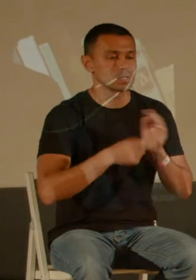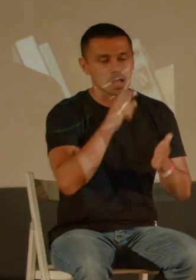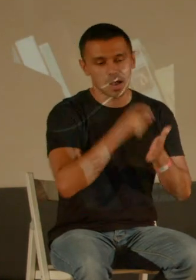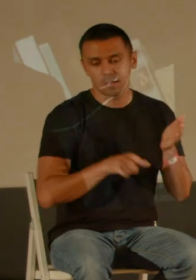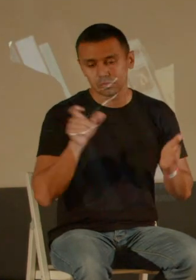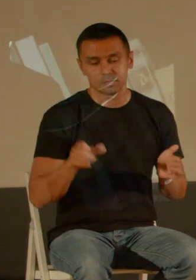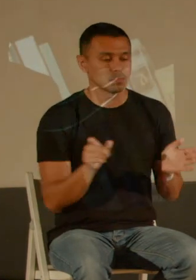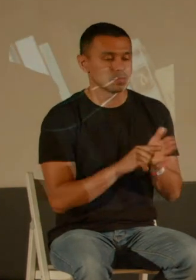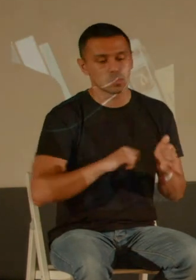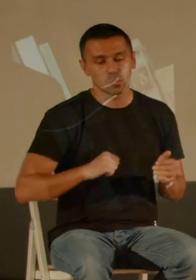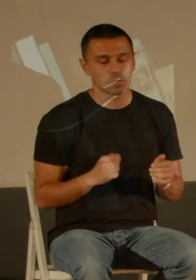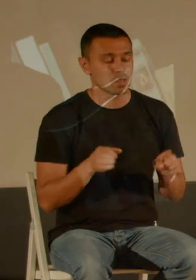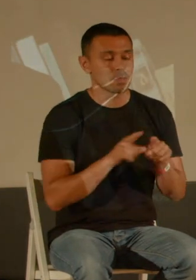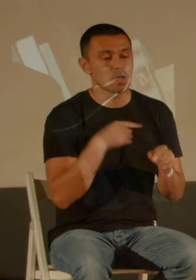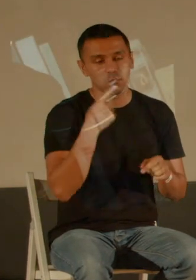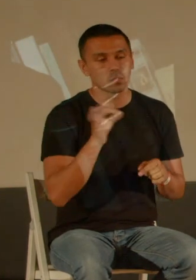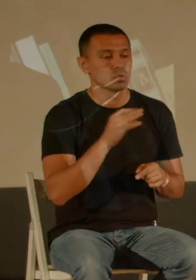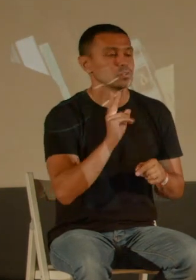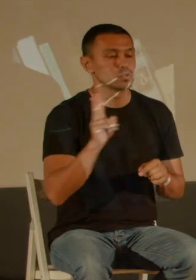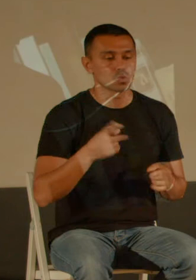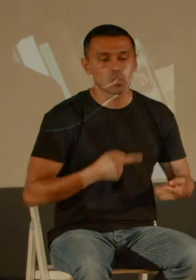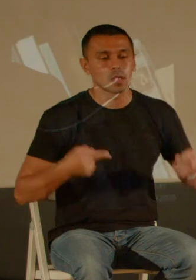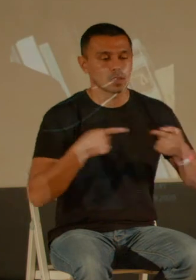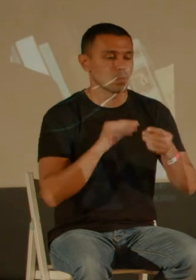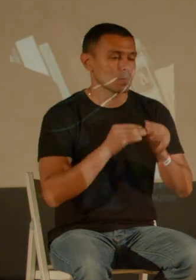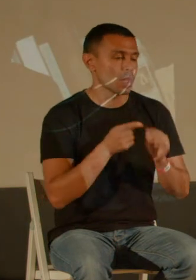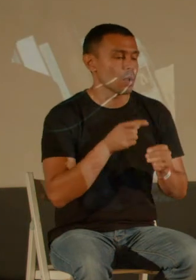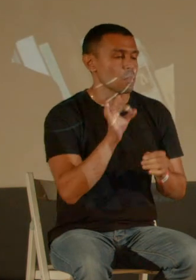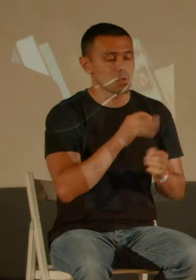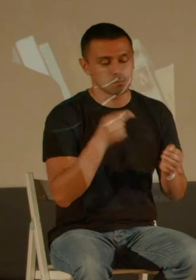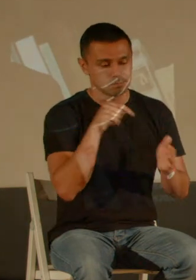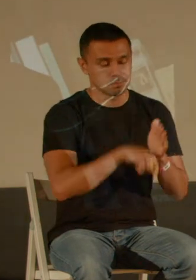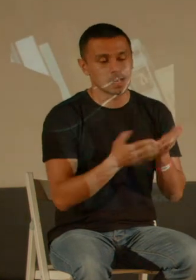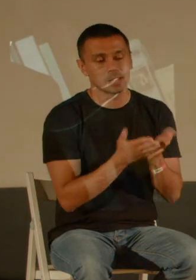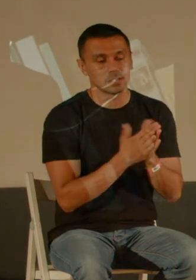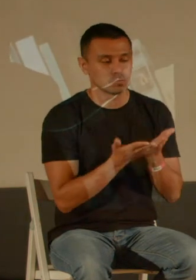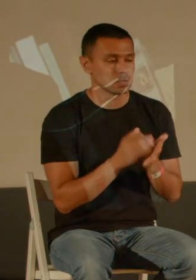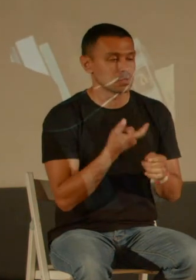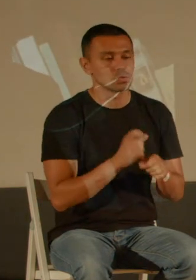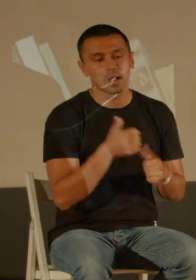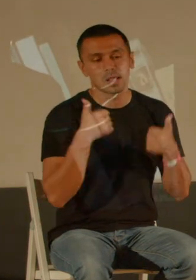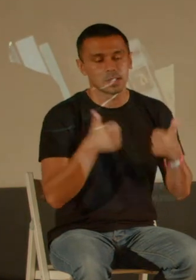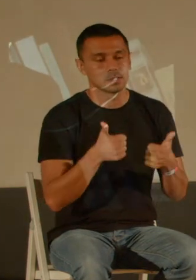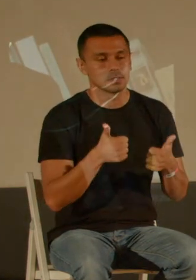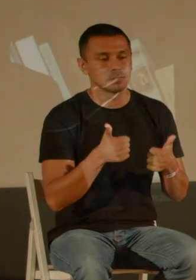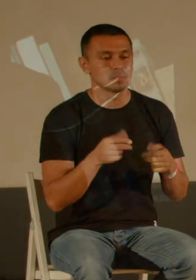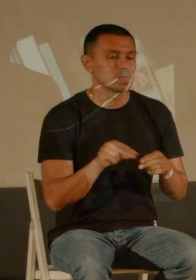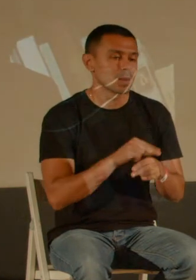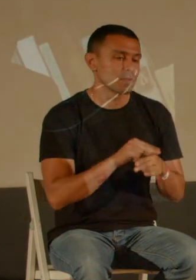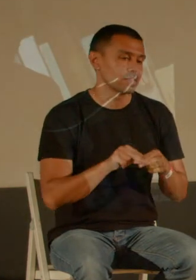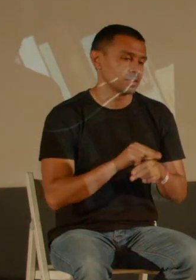авторку з подругою. Тобто ви ніби не говорите про чиїсь конкретні проблеми. Ви говорите про книжку. Ви говорите про книжку. Це дуже класний